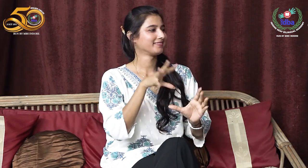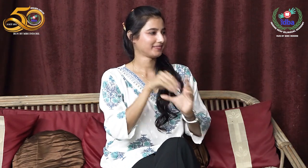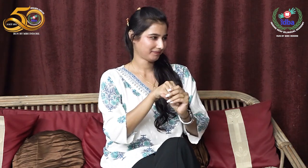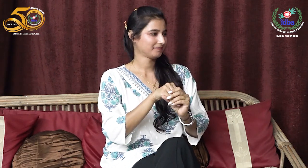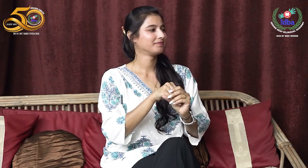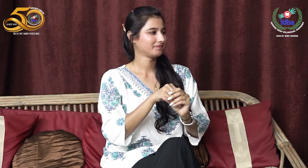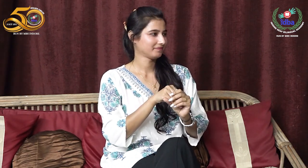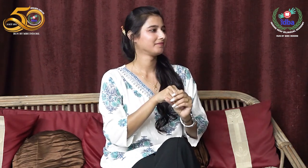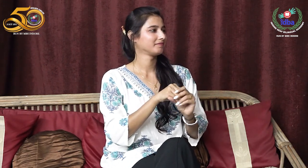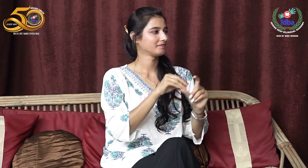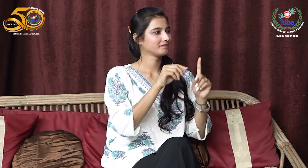जी हाँ, मैंने कॉलेज भी किया था।